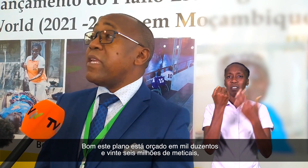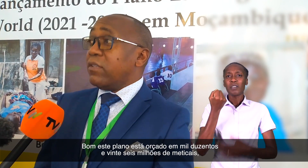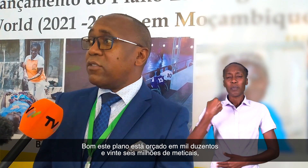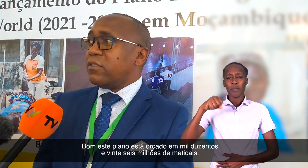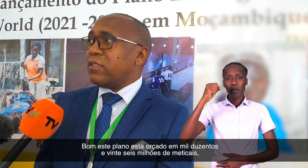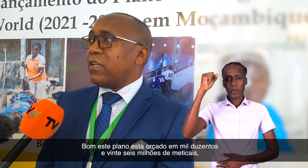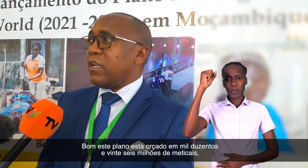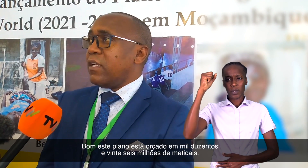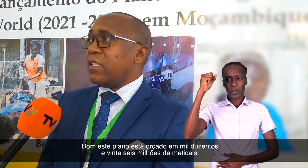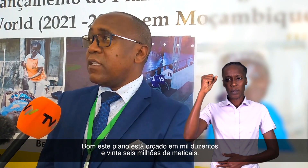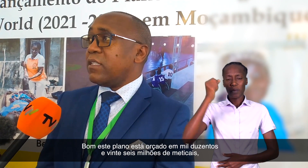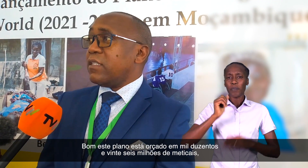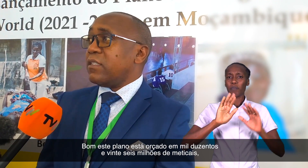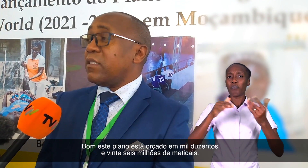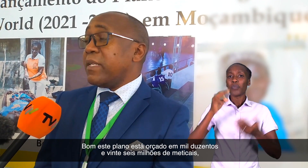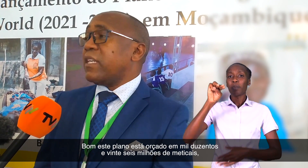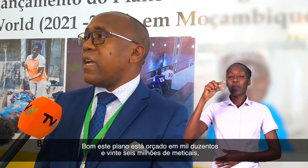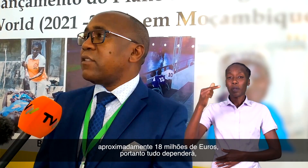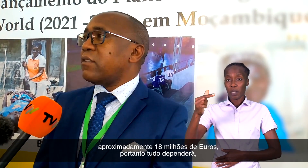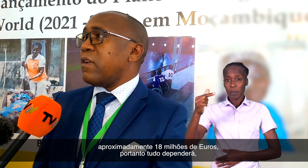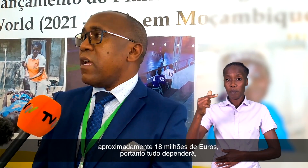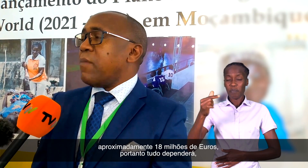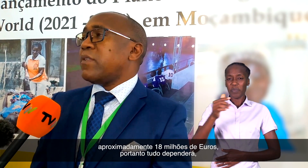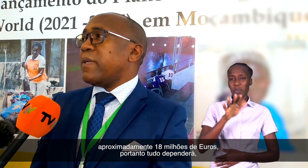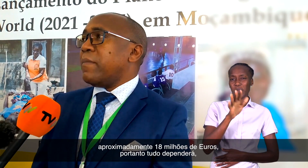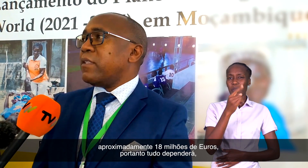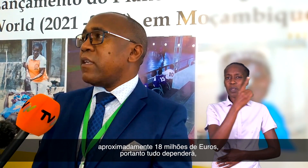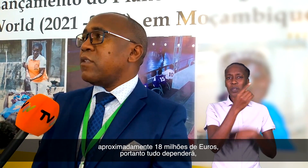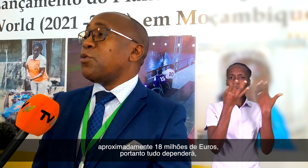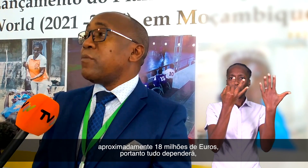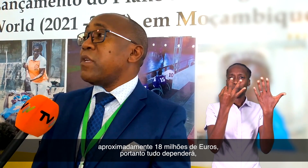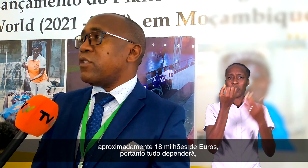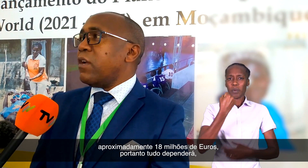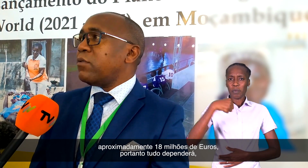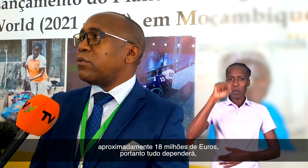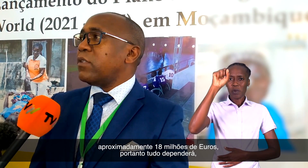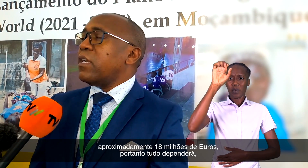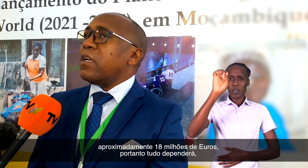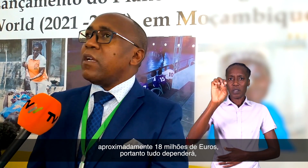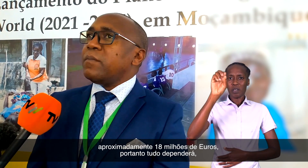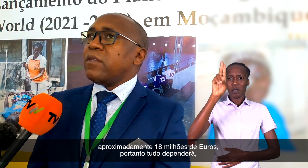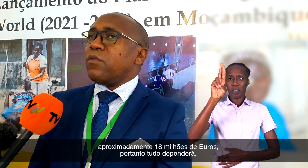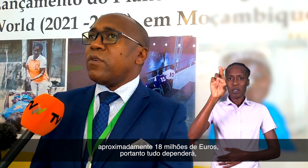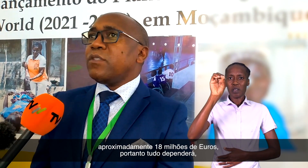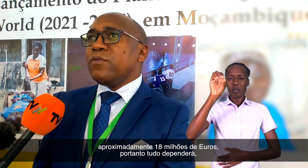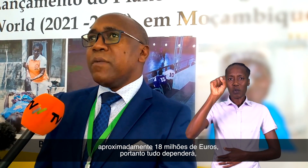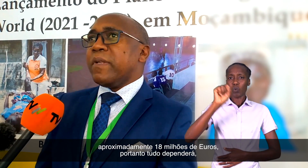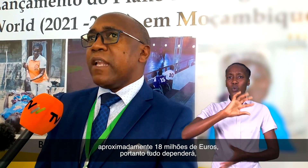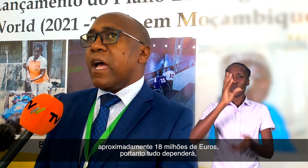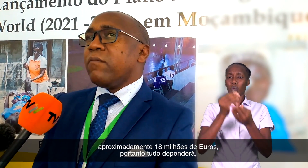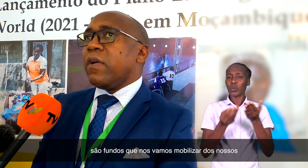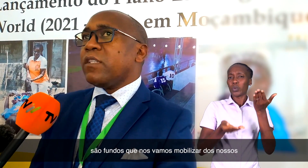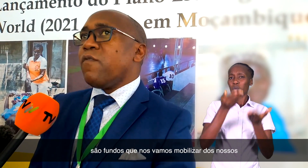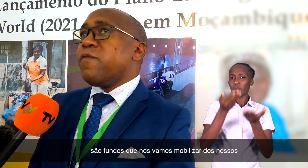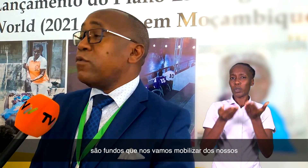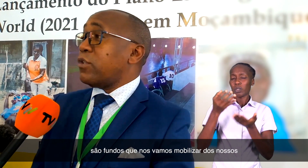1.226 milhões de meticais, aproximadamente 18 milhões de euros. Portanto, de tudo